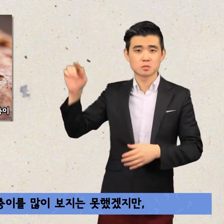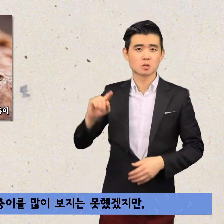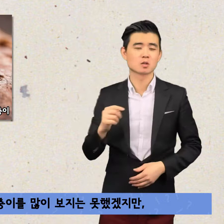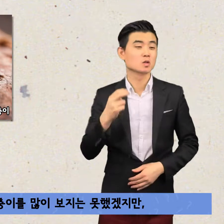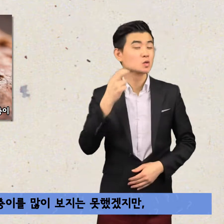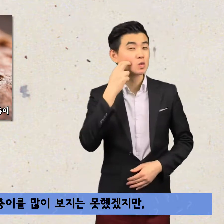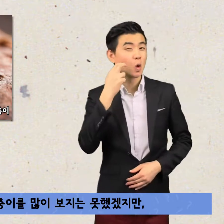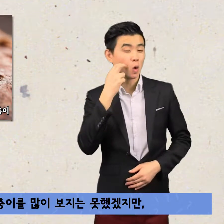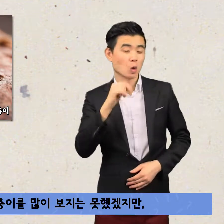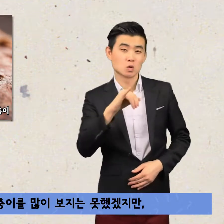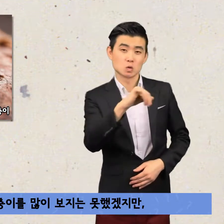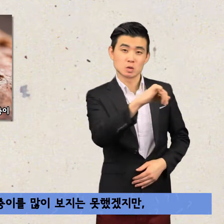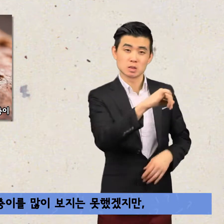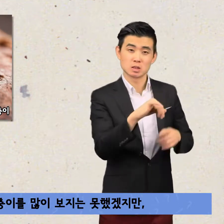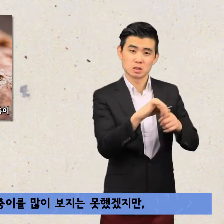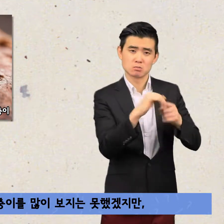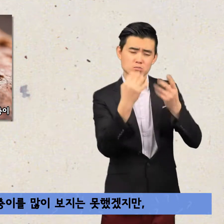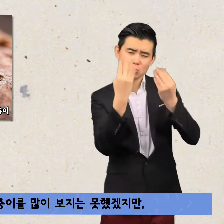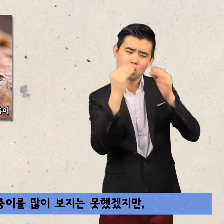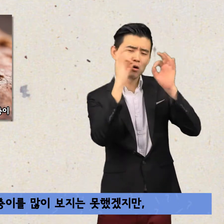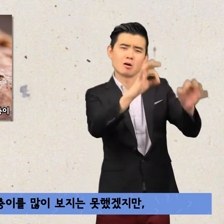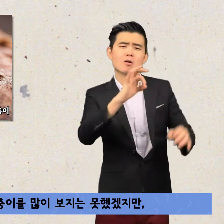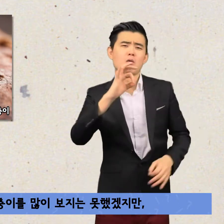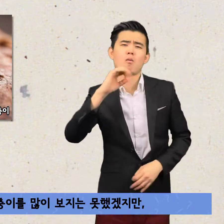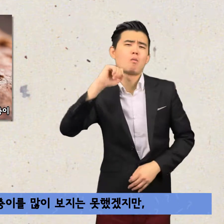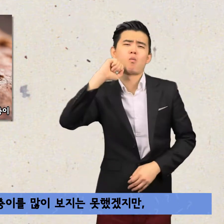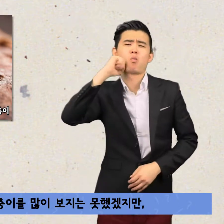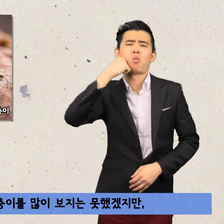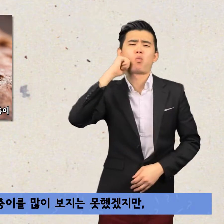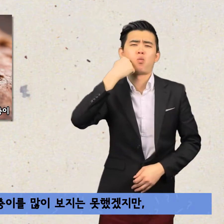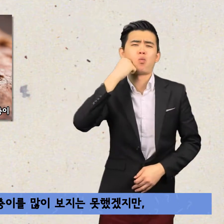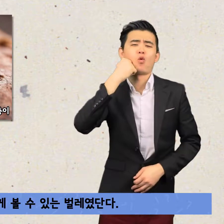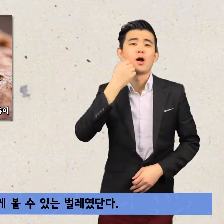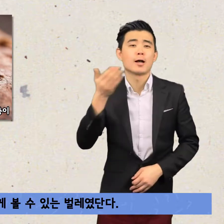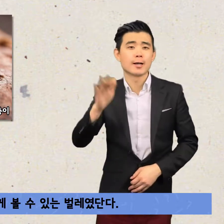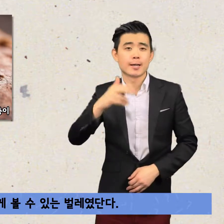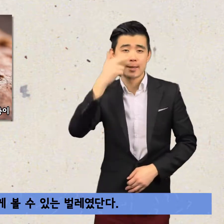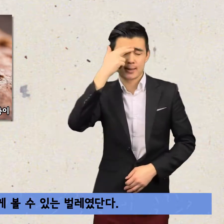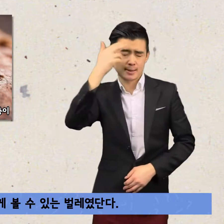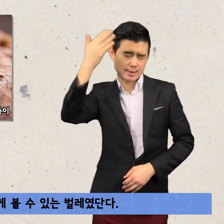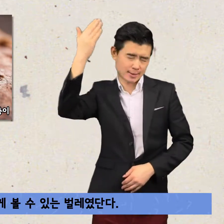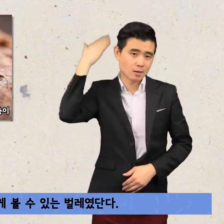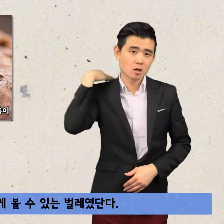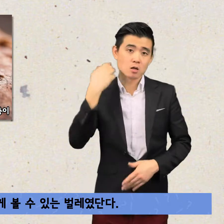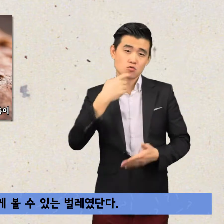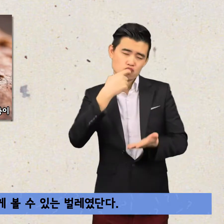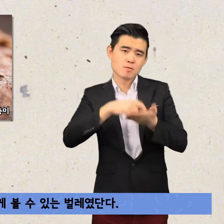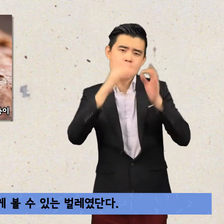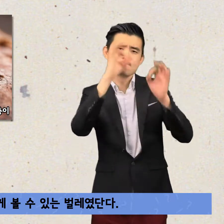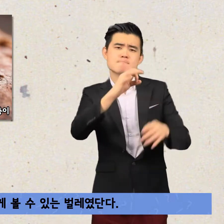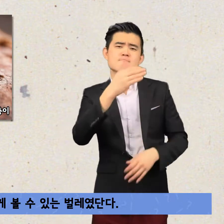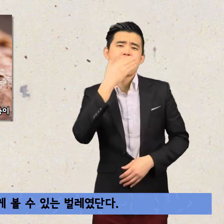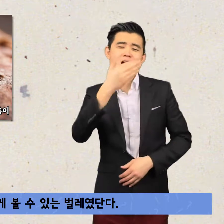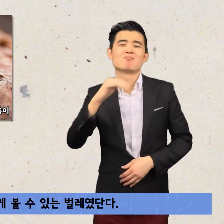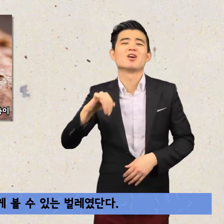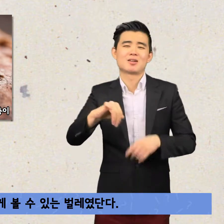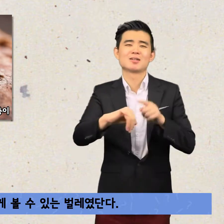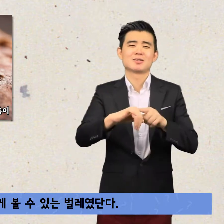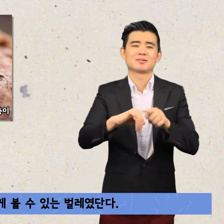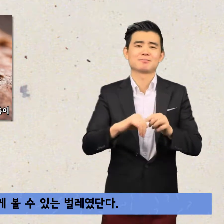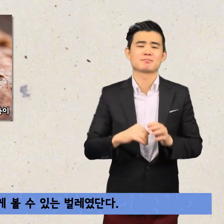요즘 친구들은 송충이를 많이 보지는 못했겠지만 예전에는 쉽게 볼 수 있는